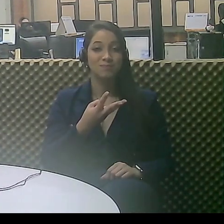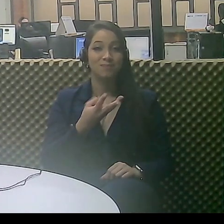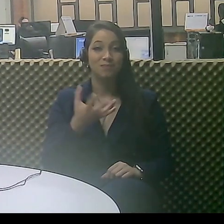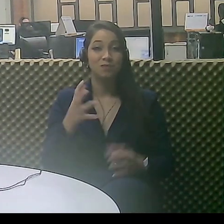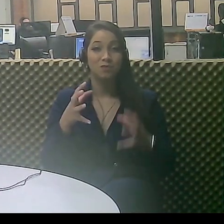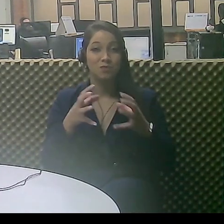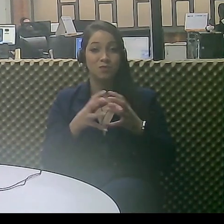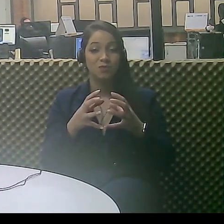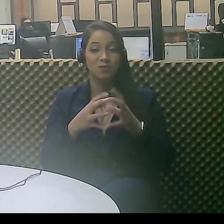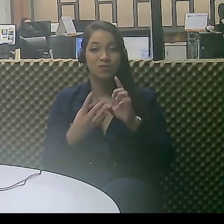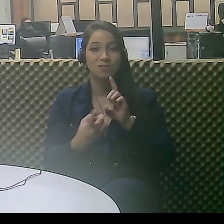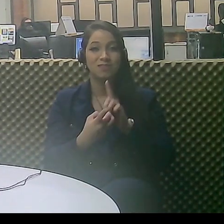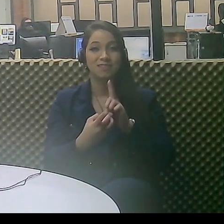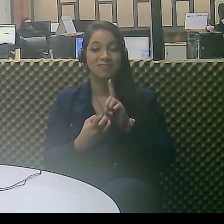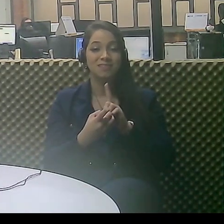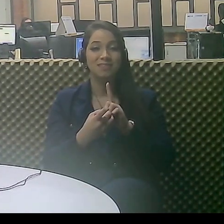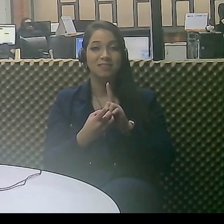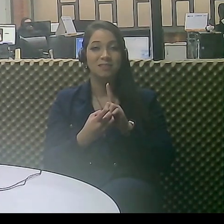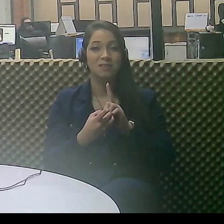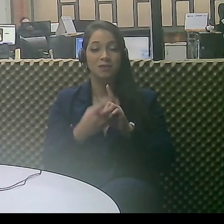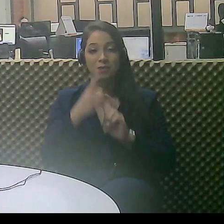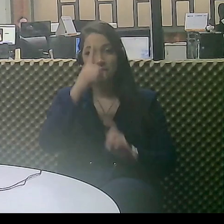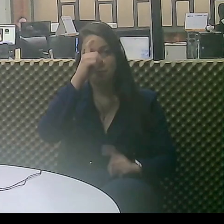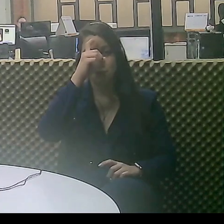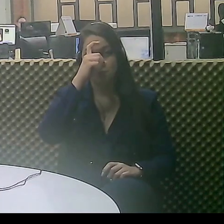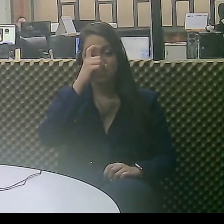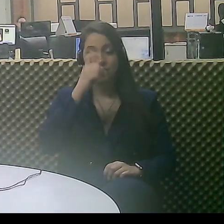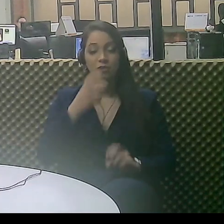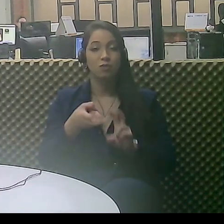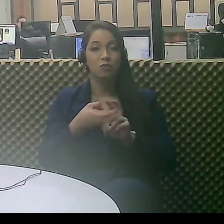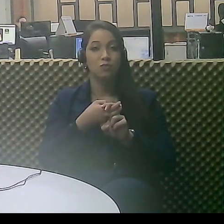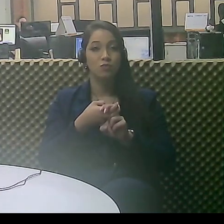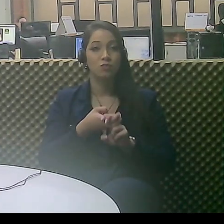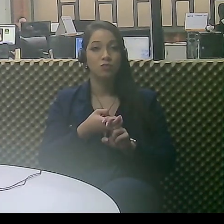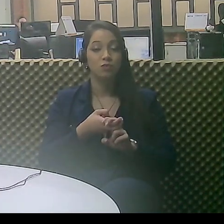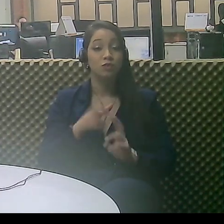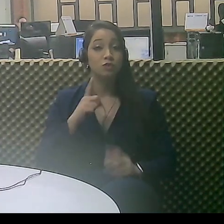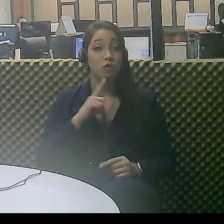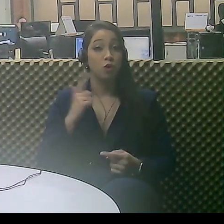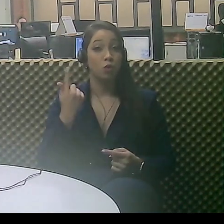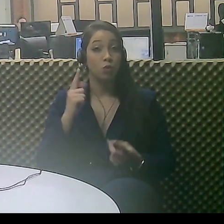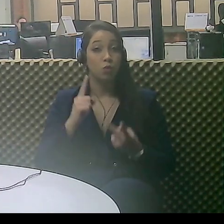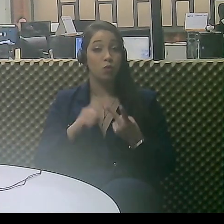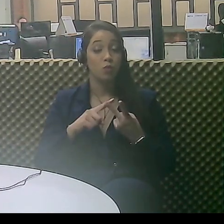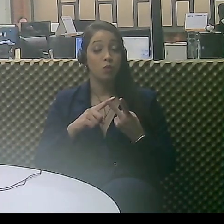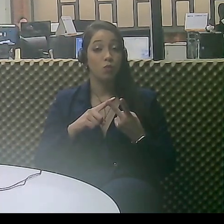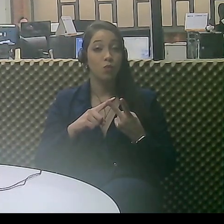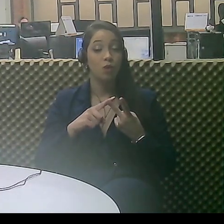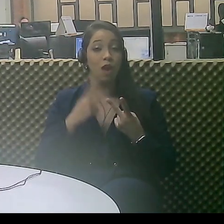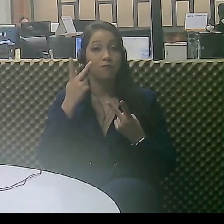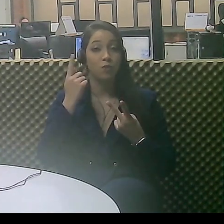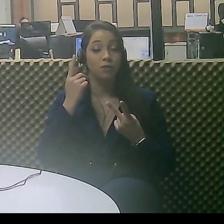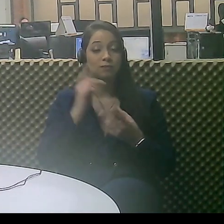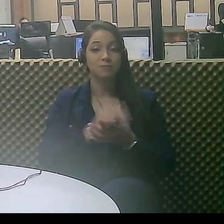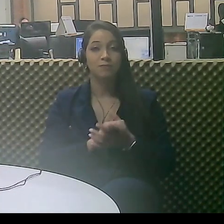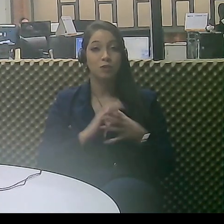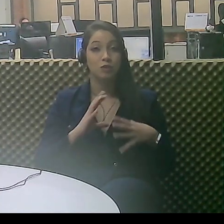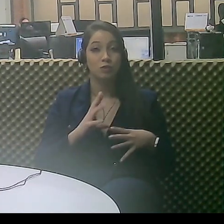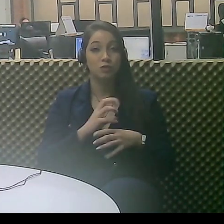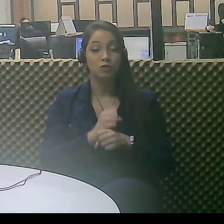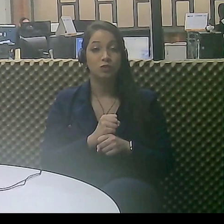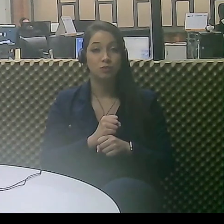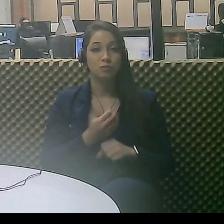categoria atenção hospitalar exclusivo SUS disputava com Goiânia e Fortaleza ao todo foram